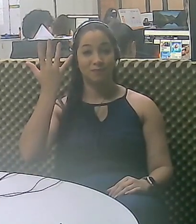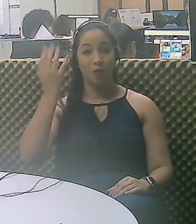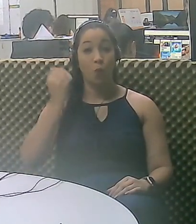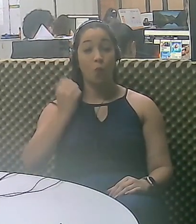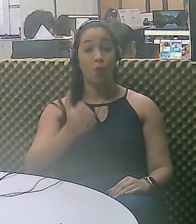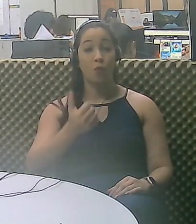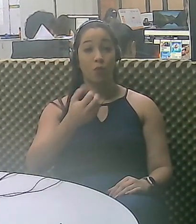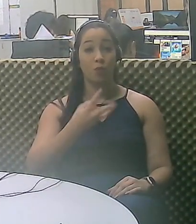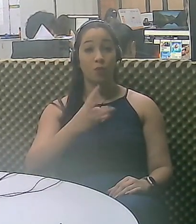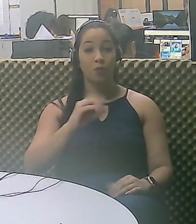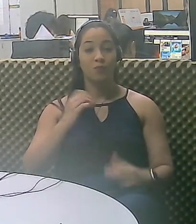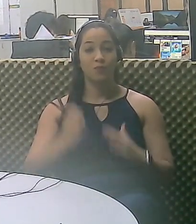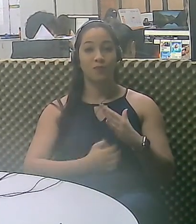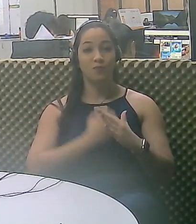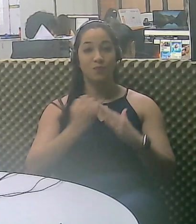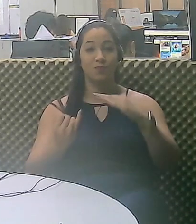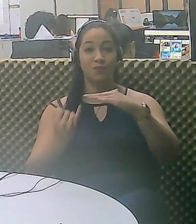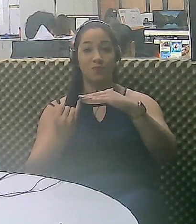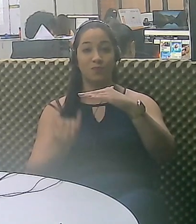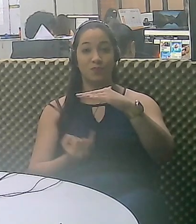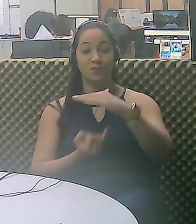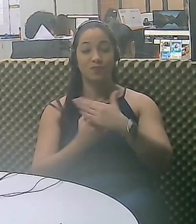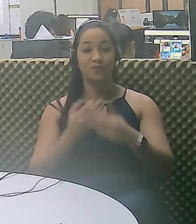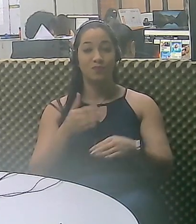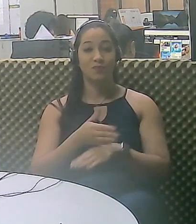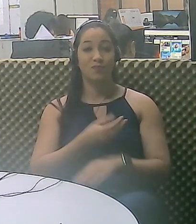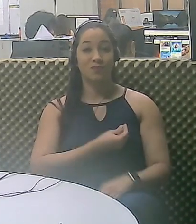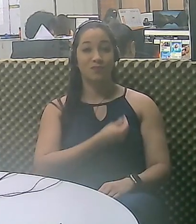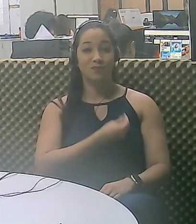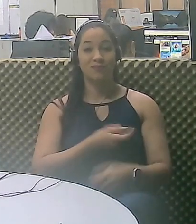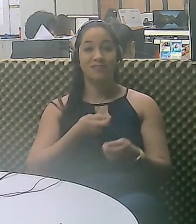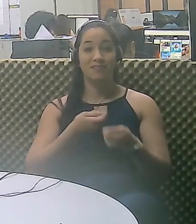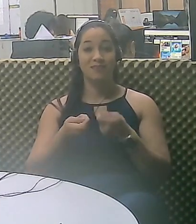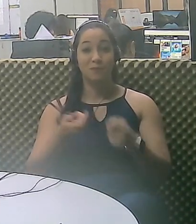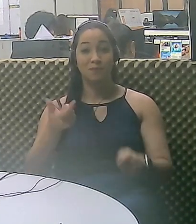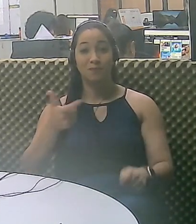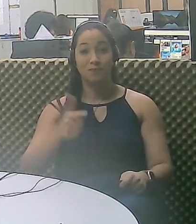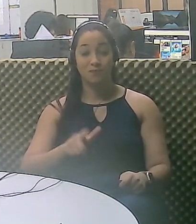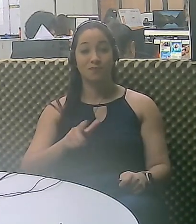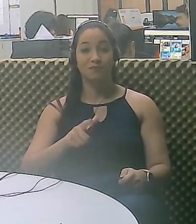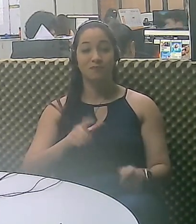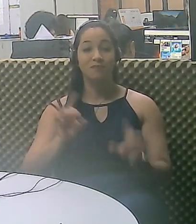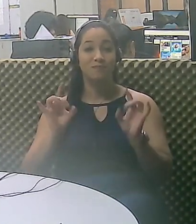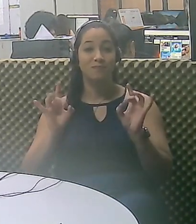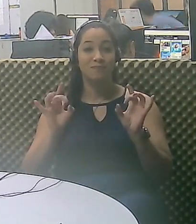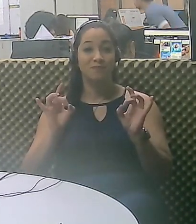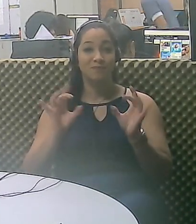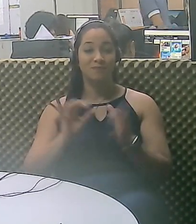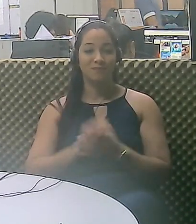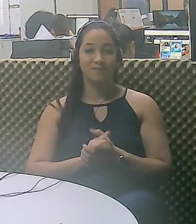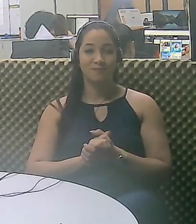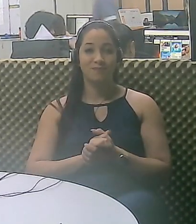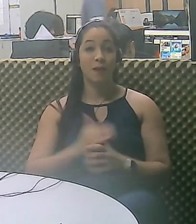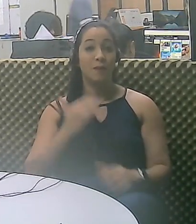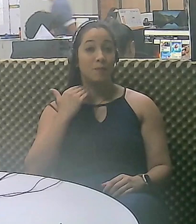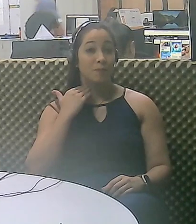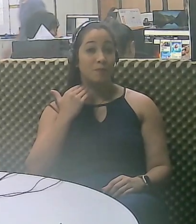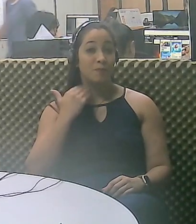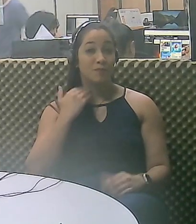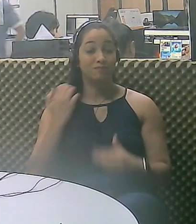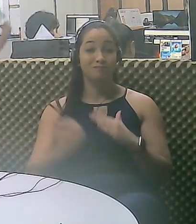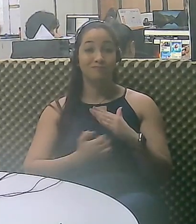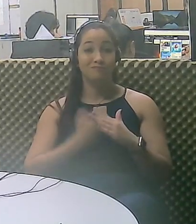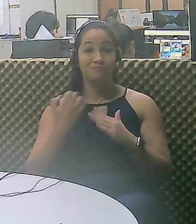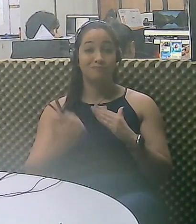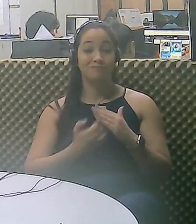Quase 30 empresas e instituições participam da renegociação com condições exclusivas. Bancos,